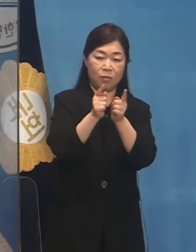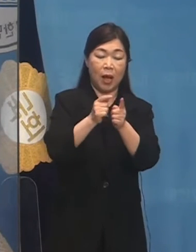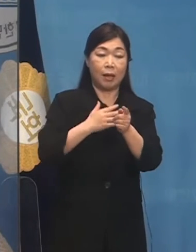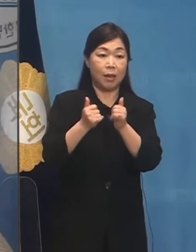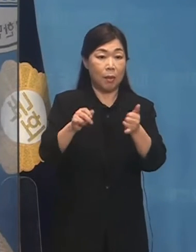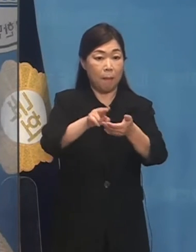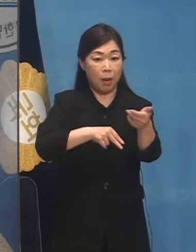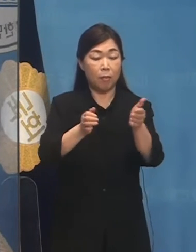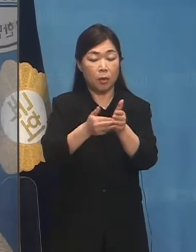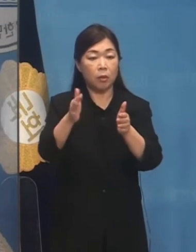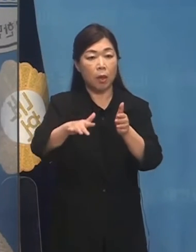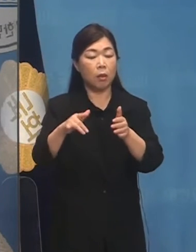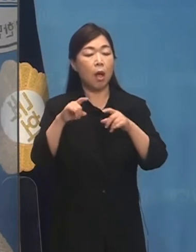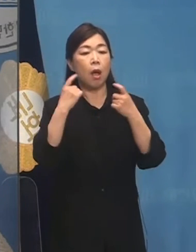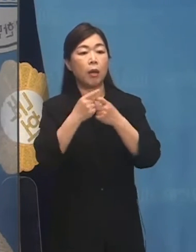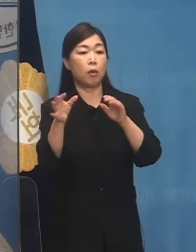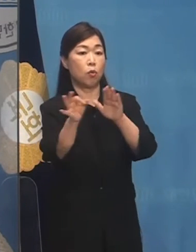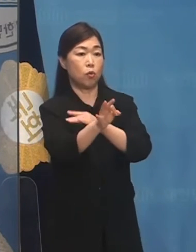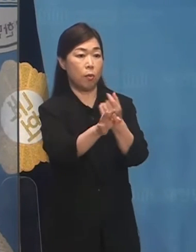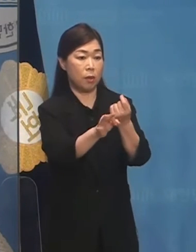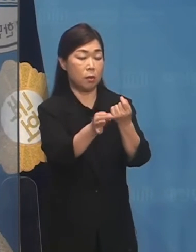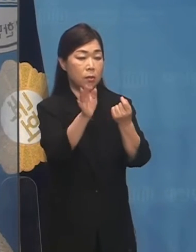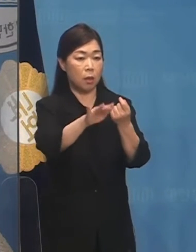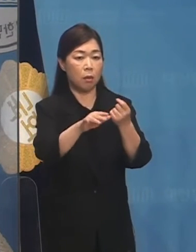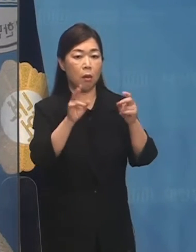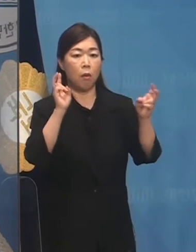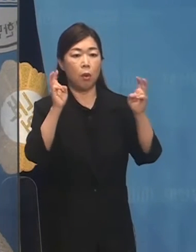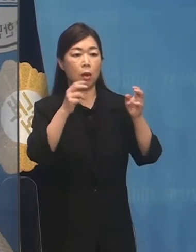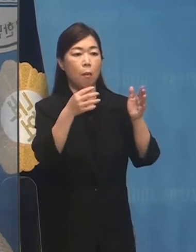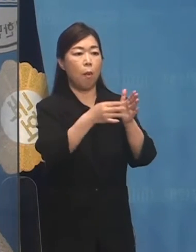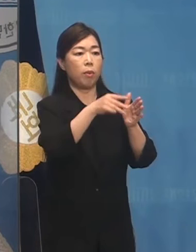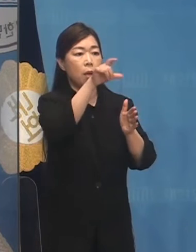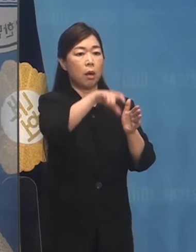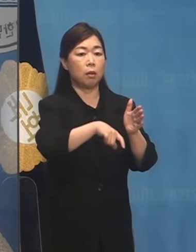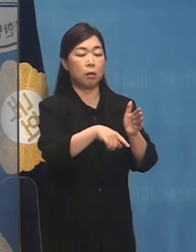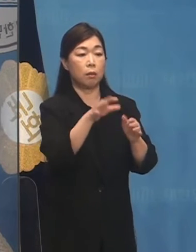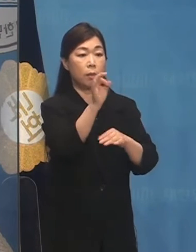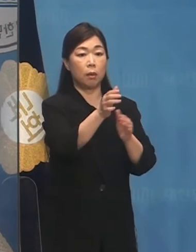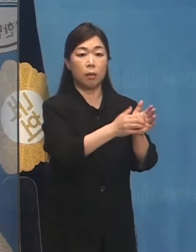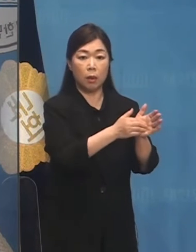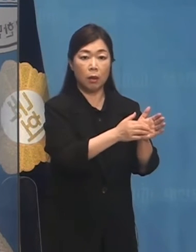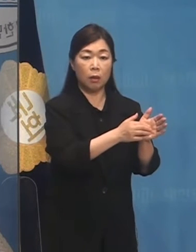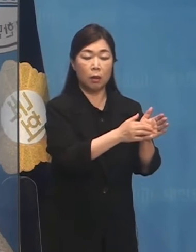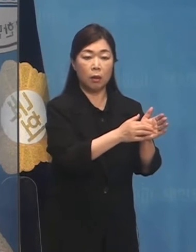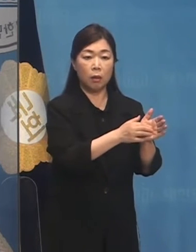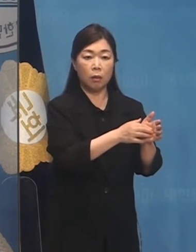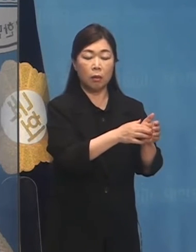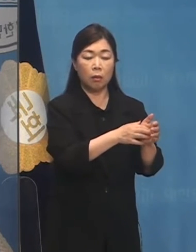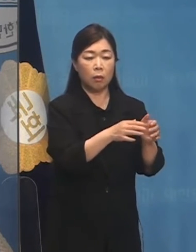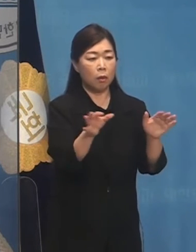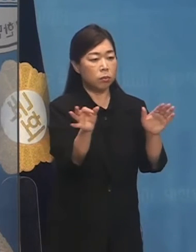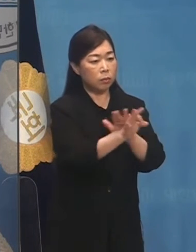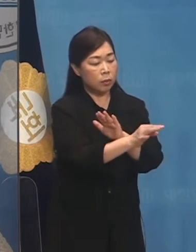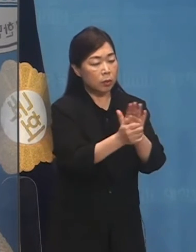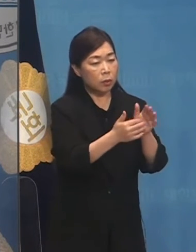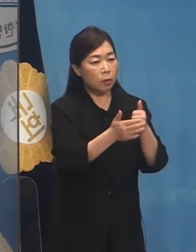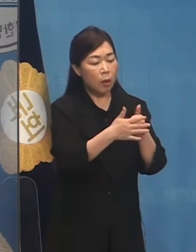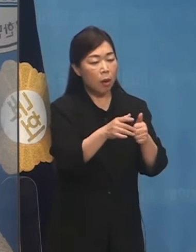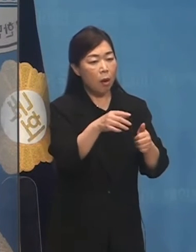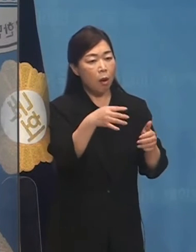그건 그 회사가 산 걸로 밖에 볼 수가 없습니다. 굉장히 큰 액수인데 그러면 이게